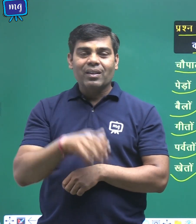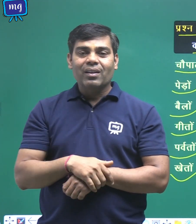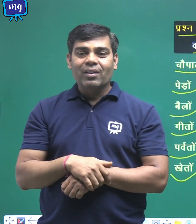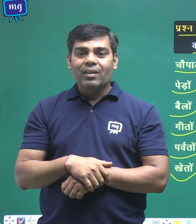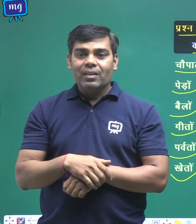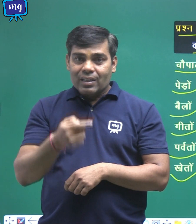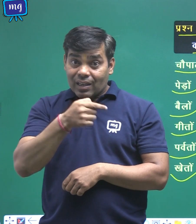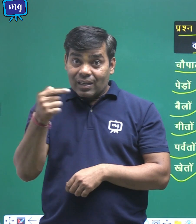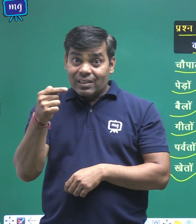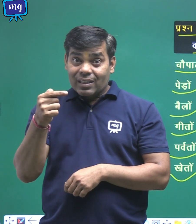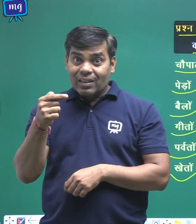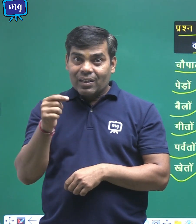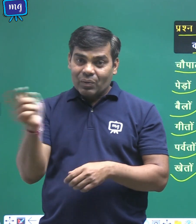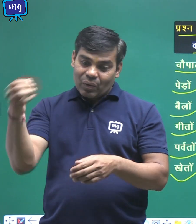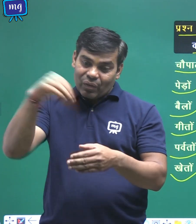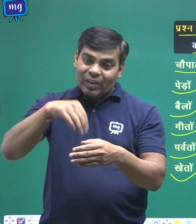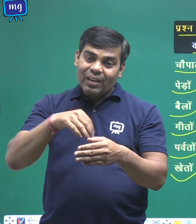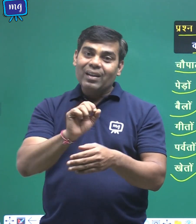खालिस्तान भरवाए,